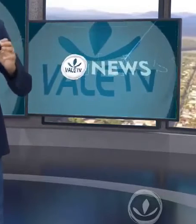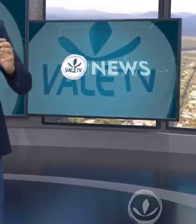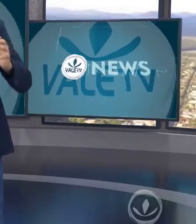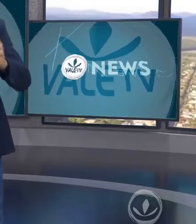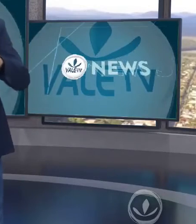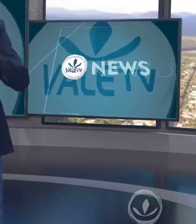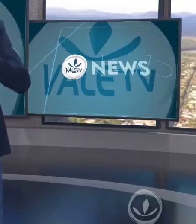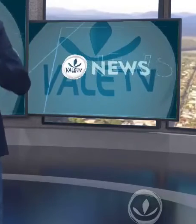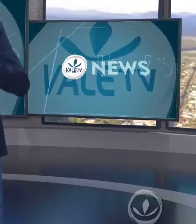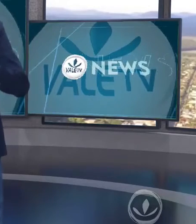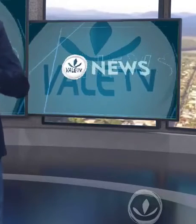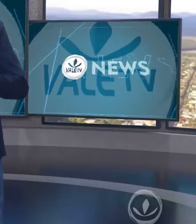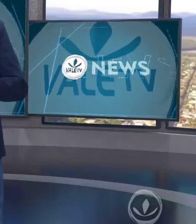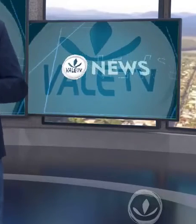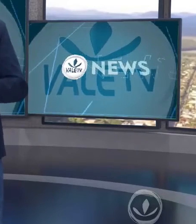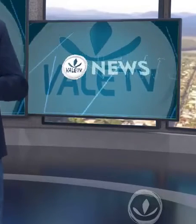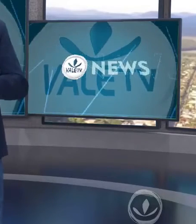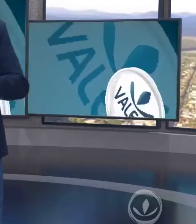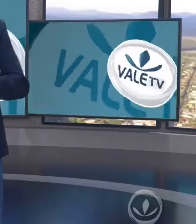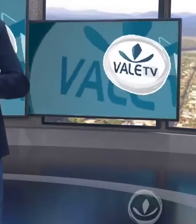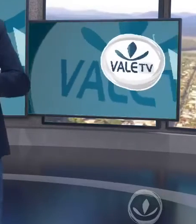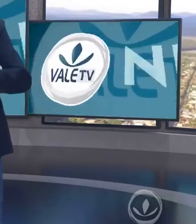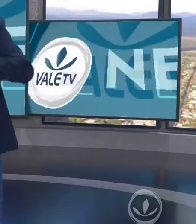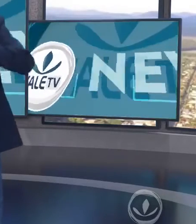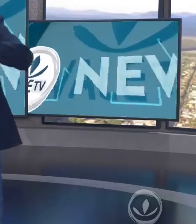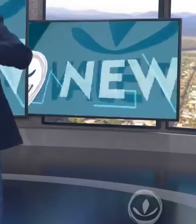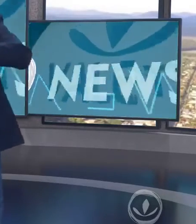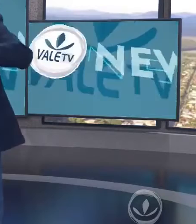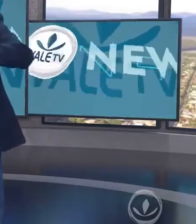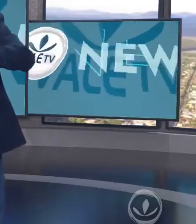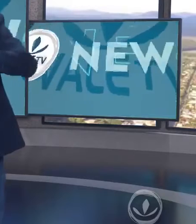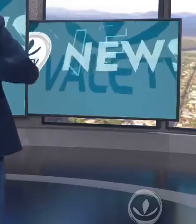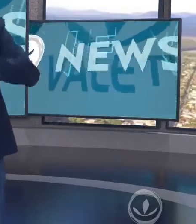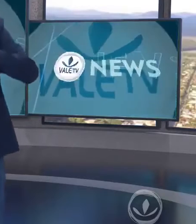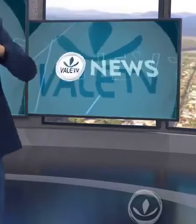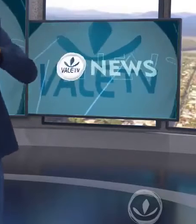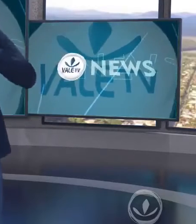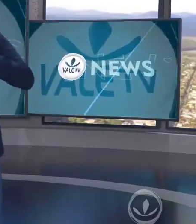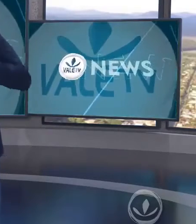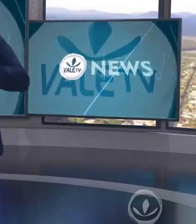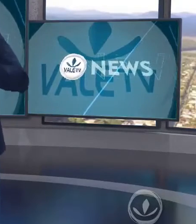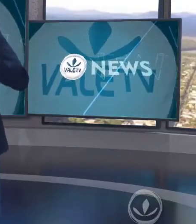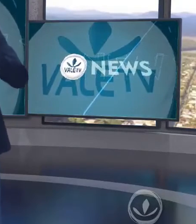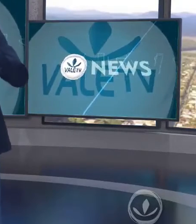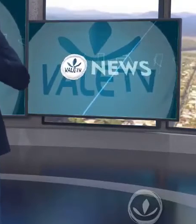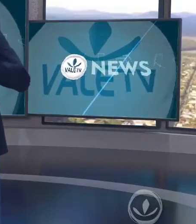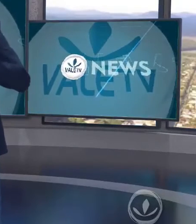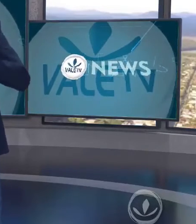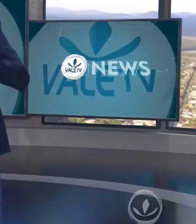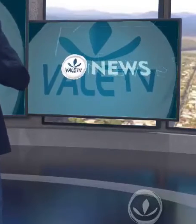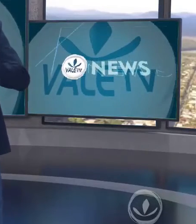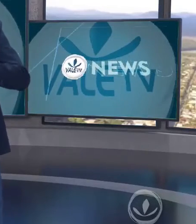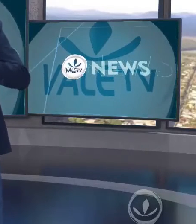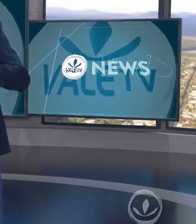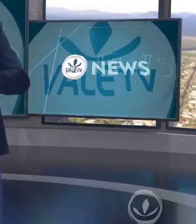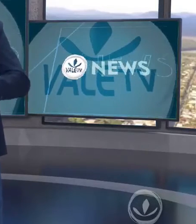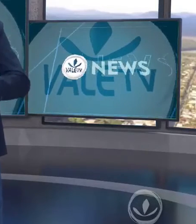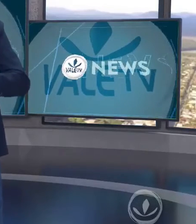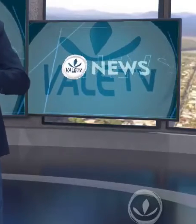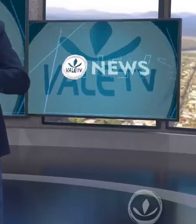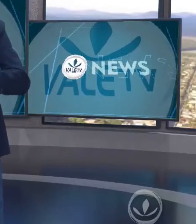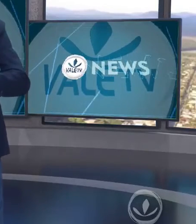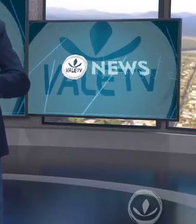o comandante da polícia de Goiânia, militar. Ó, é para fechar a Goiânia. Aí sim fecha, pelo que eu apurei. Mas,